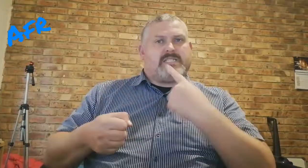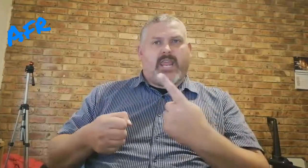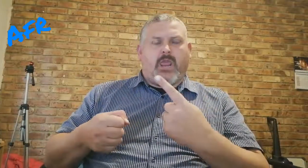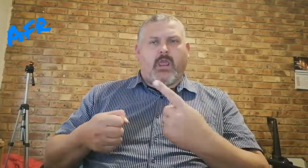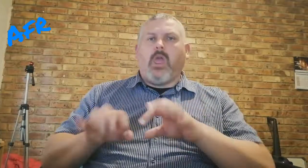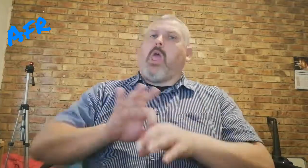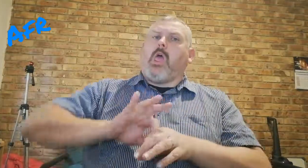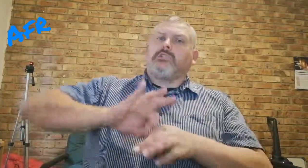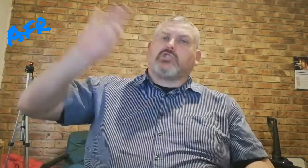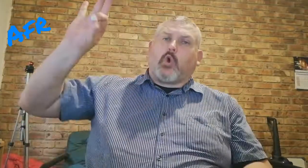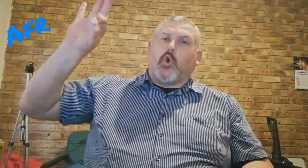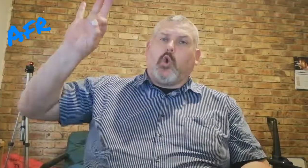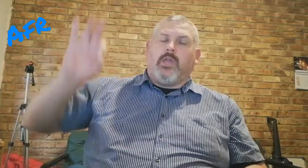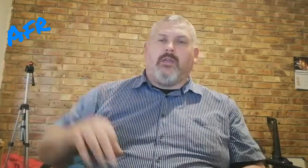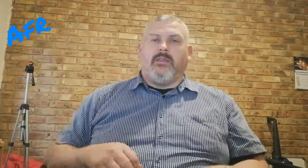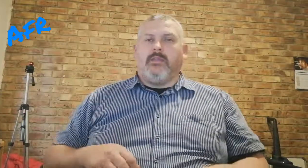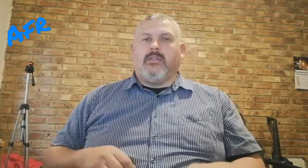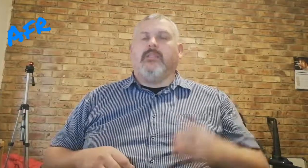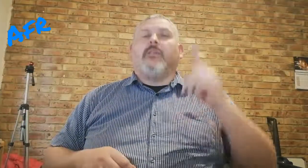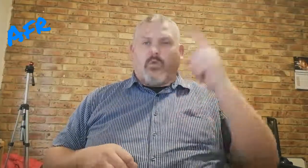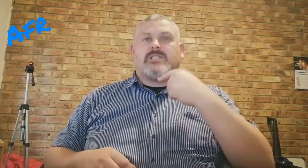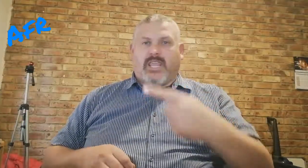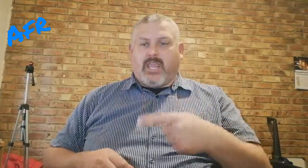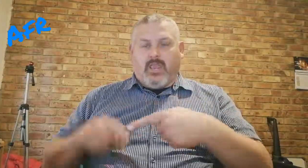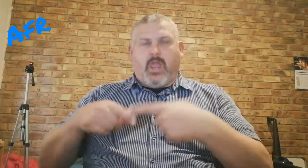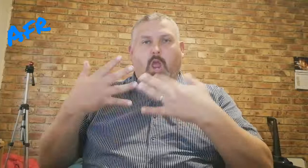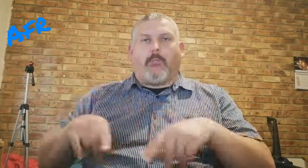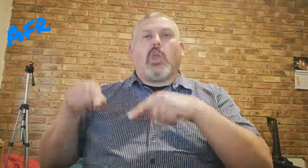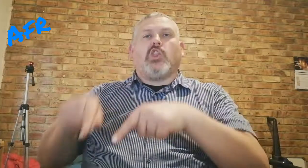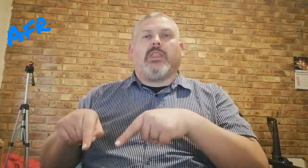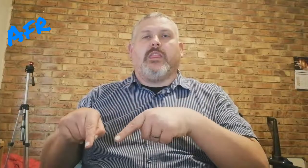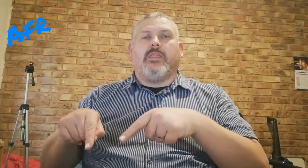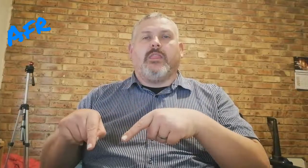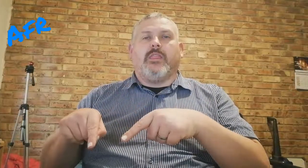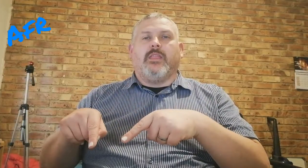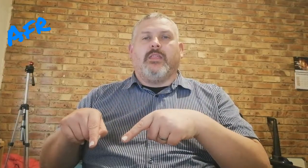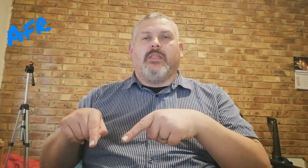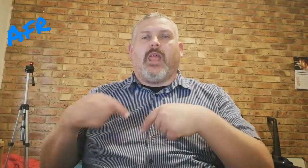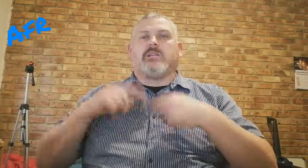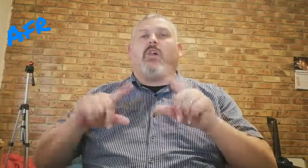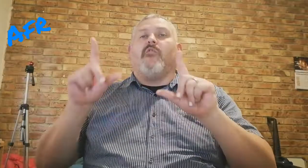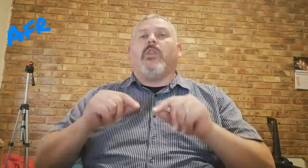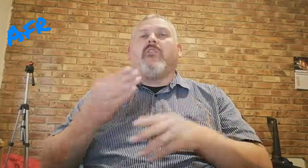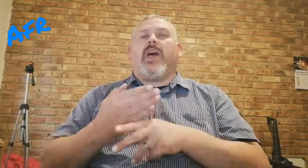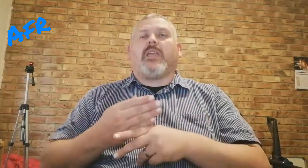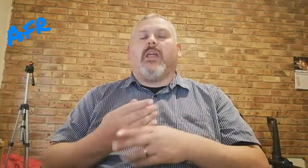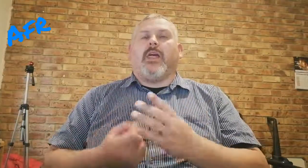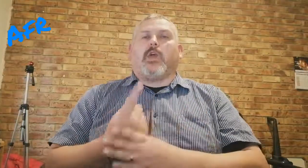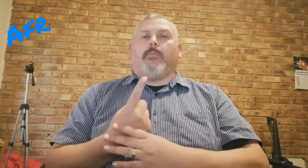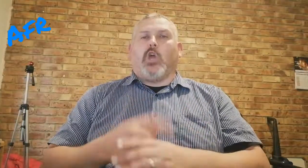Moses sê, stok, God sê, gebruik dit. Ek sal wonderwerke wat